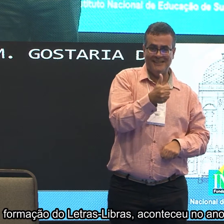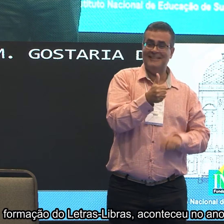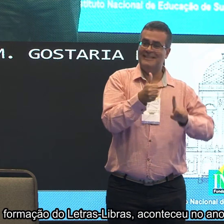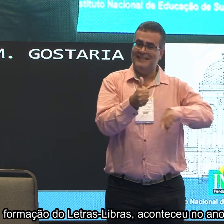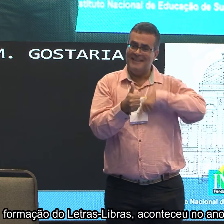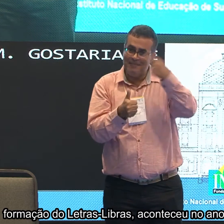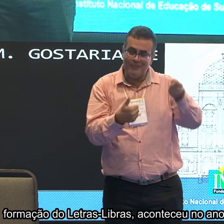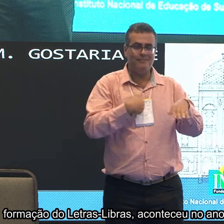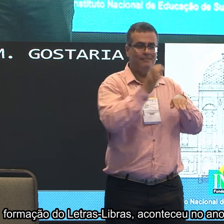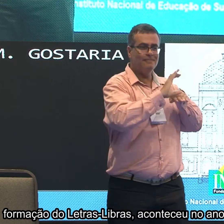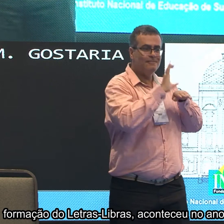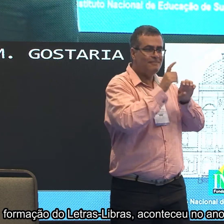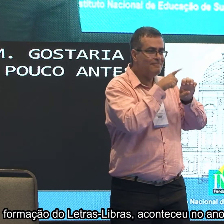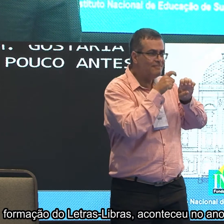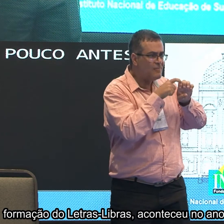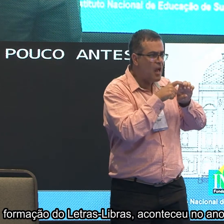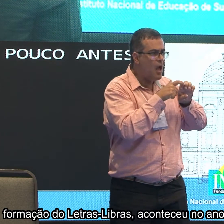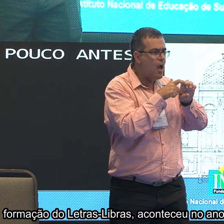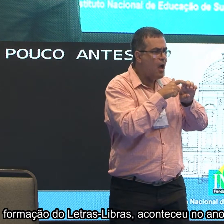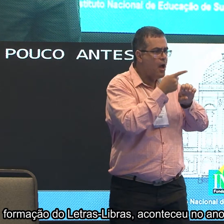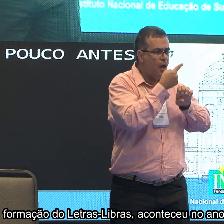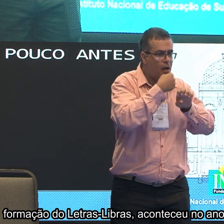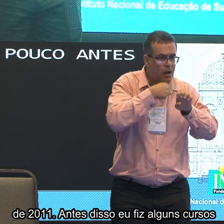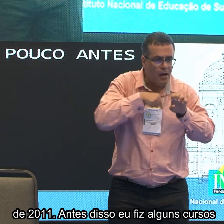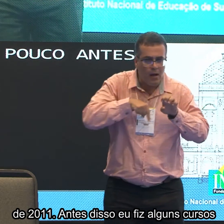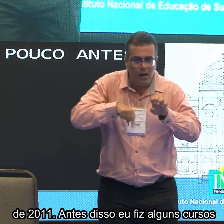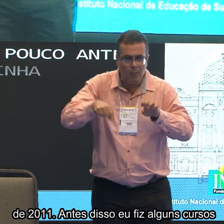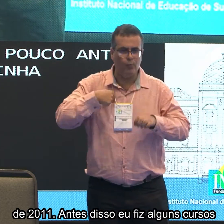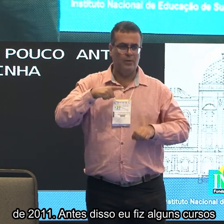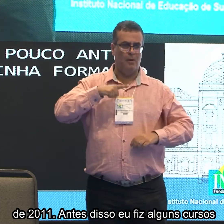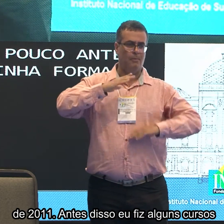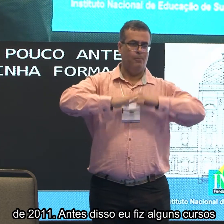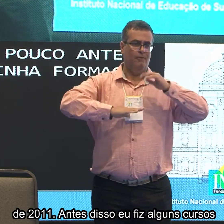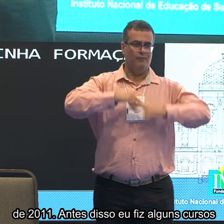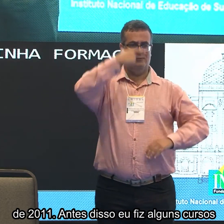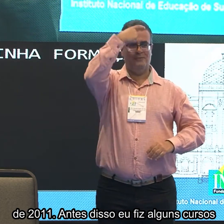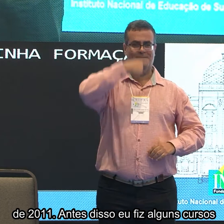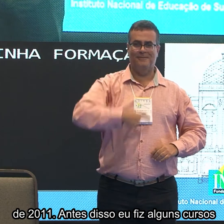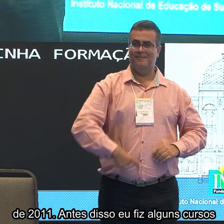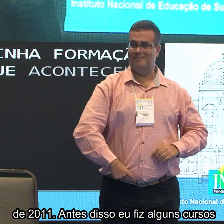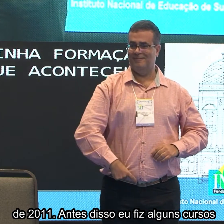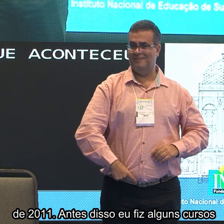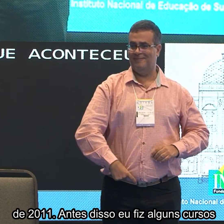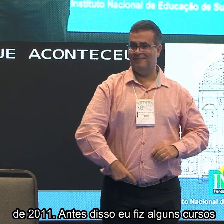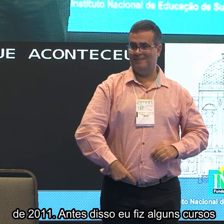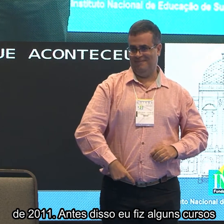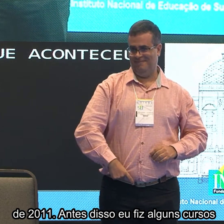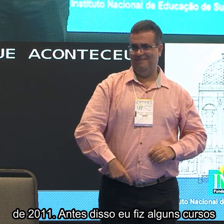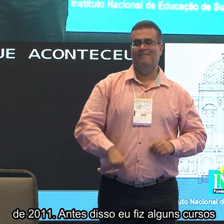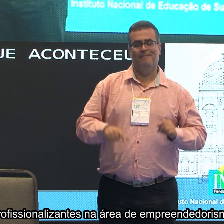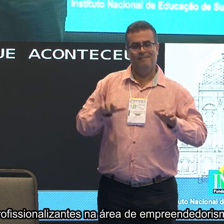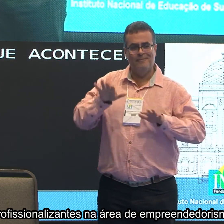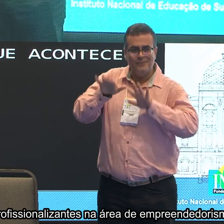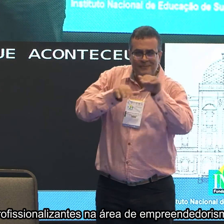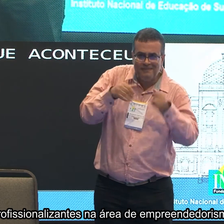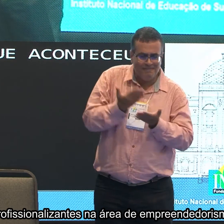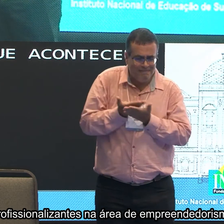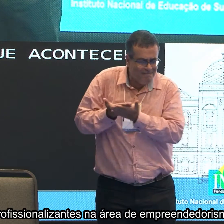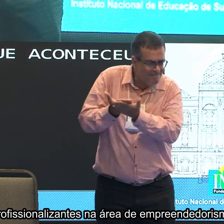no Letras Libras, que aconteceu no ano de 2011. Antes disso, eu fiz alguns cursos profissionalizantes